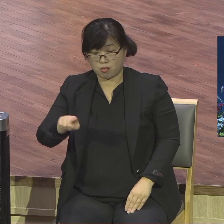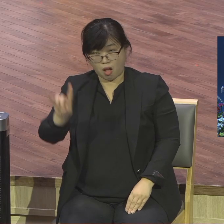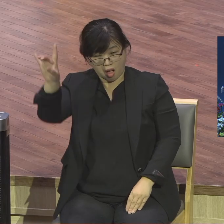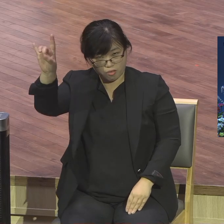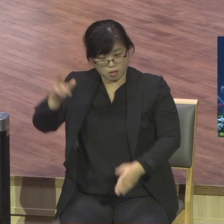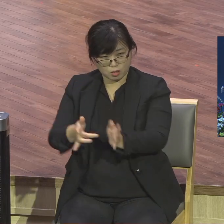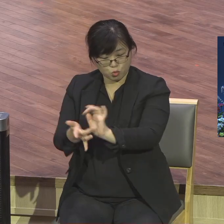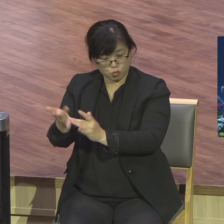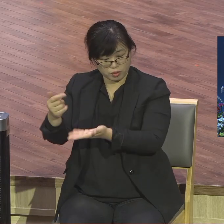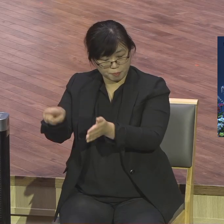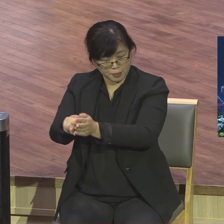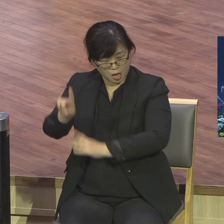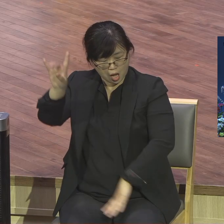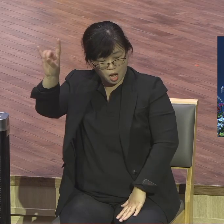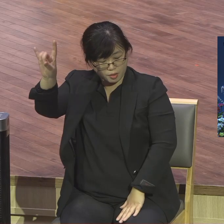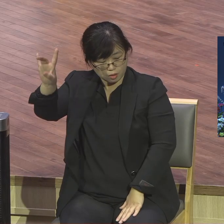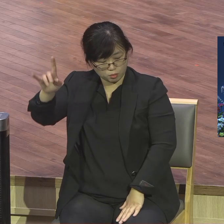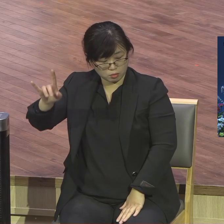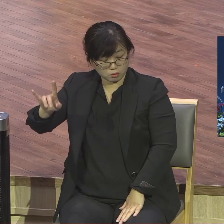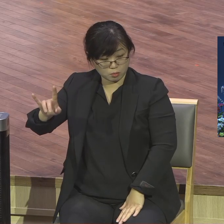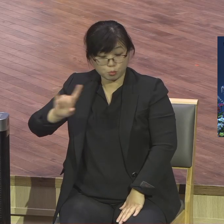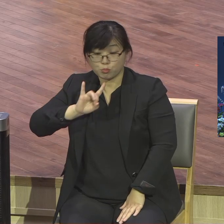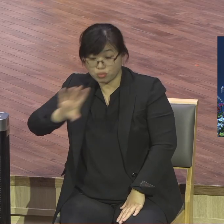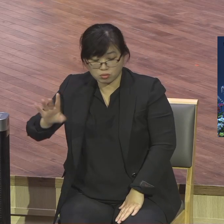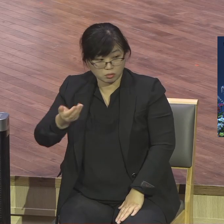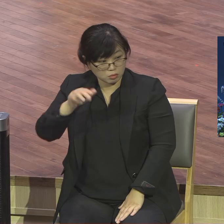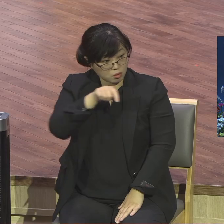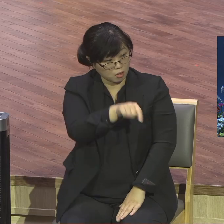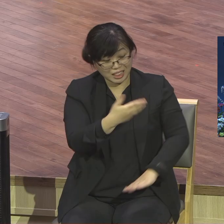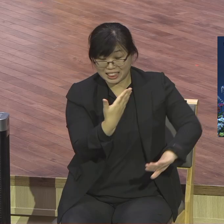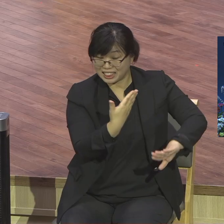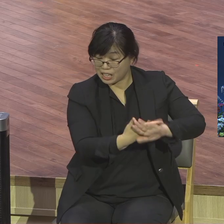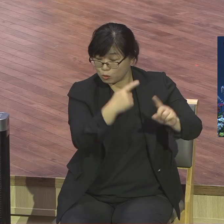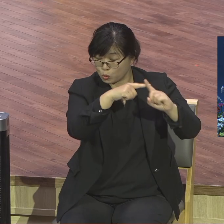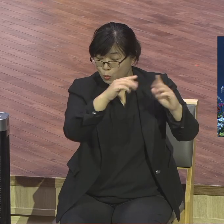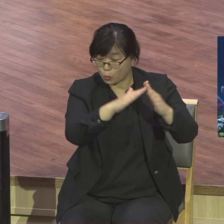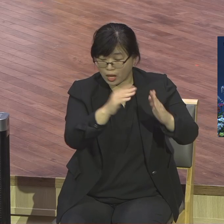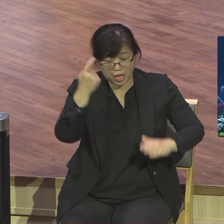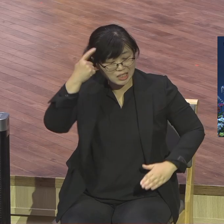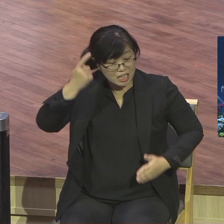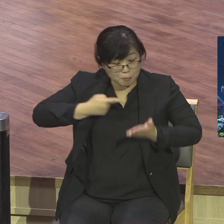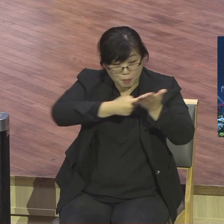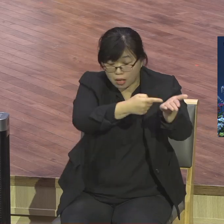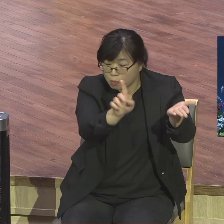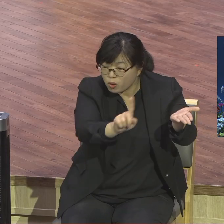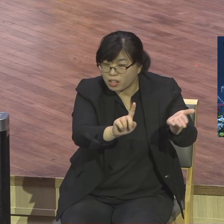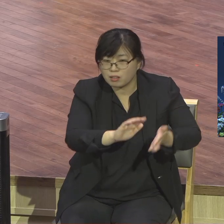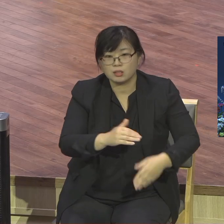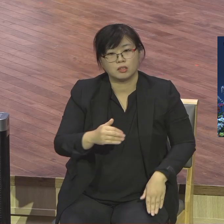그게 통합척이에요. 통합척. 아시겠어요? 통합 뭐 통합.